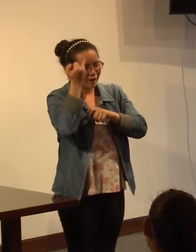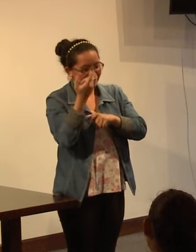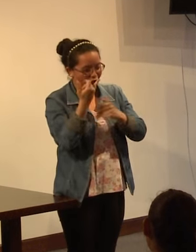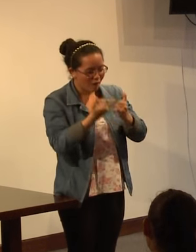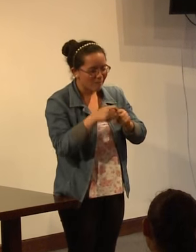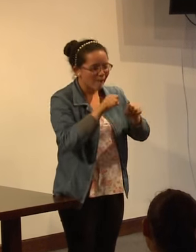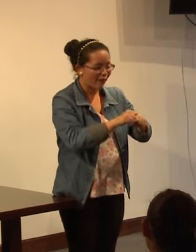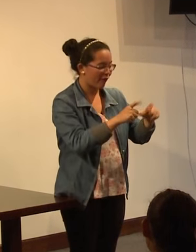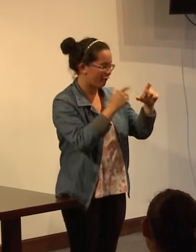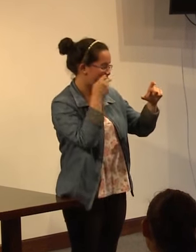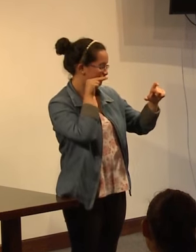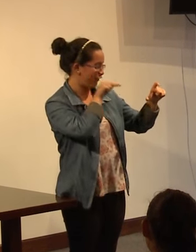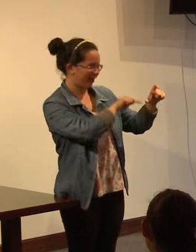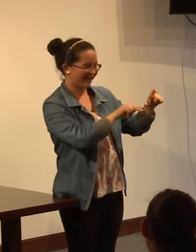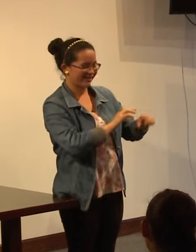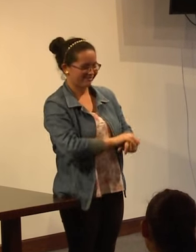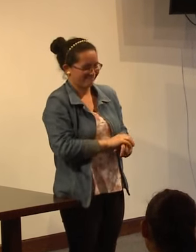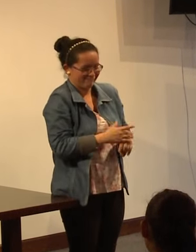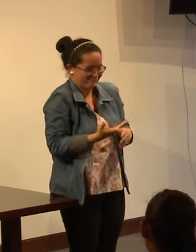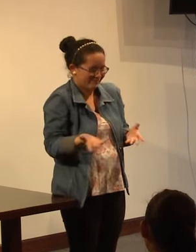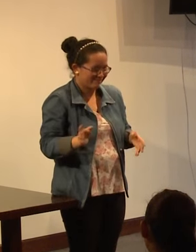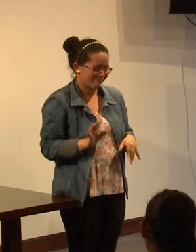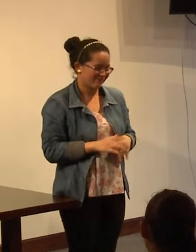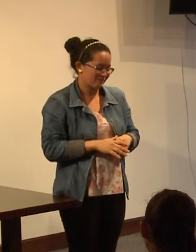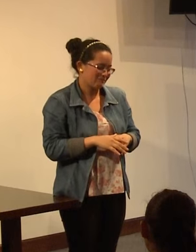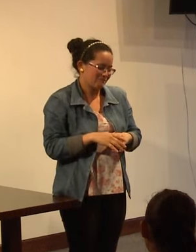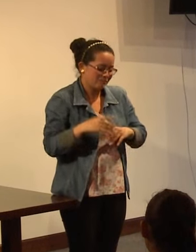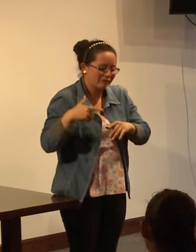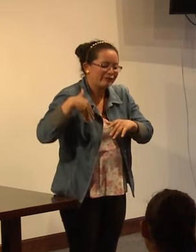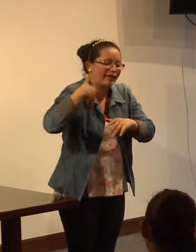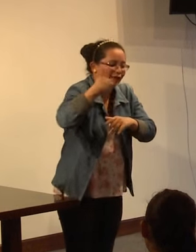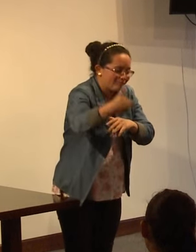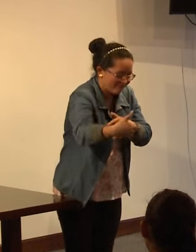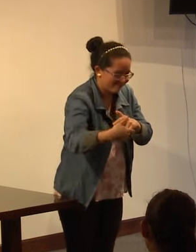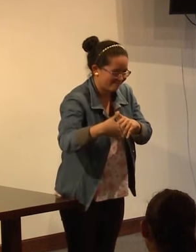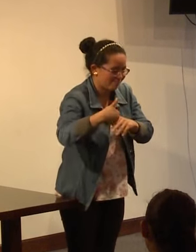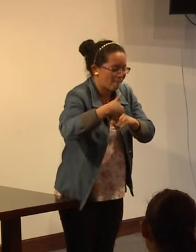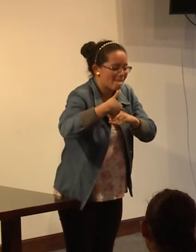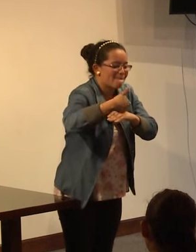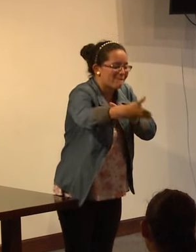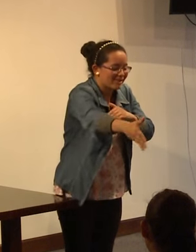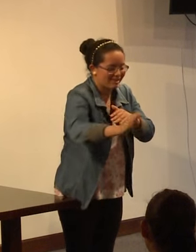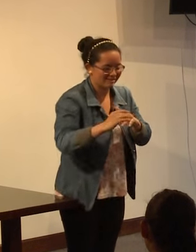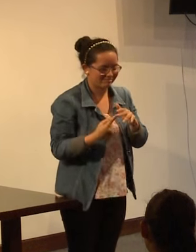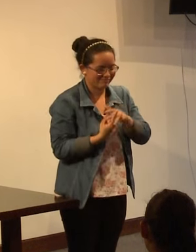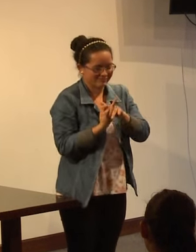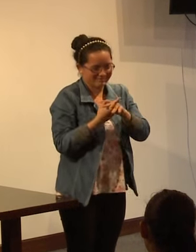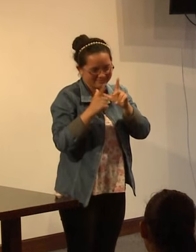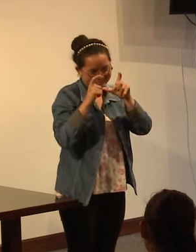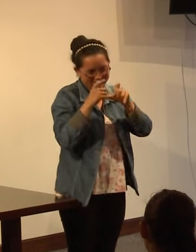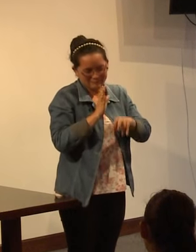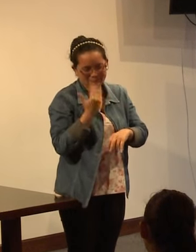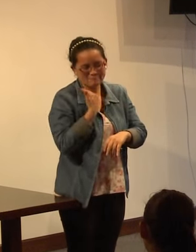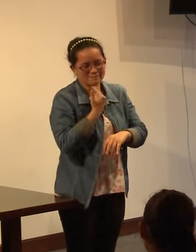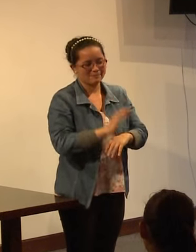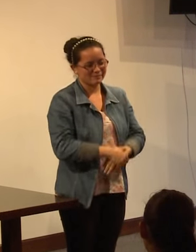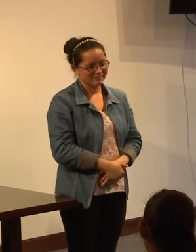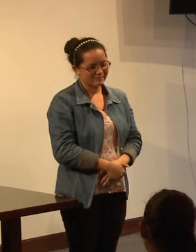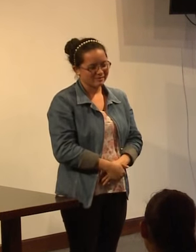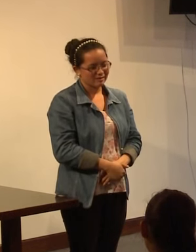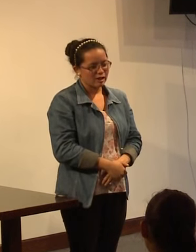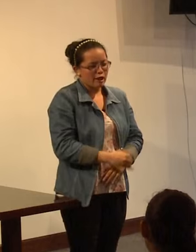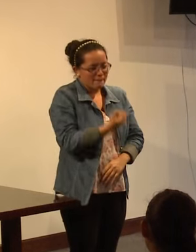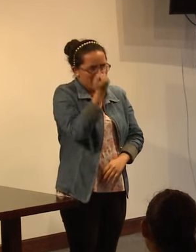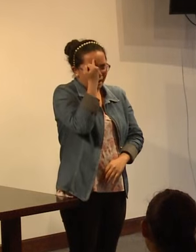1895 aparece el cine, que es un hijo natural de la fotografía. Se da el cine